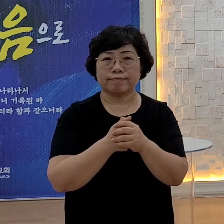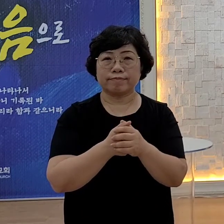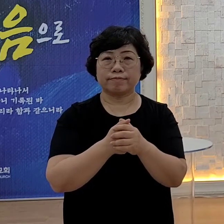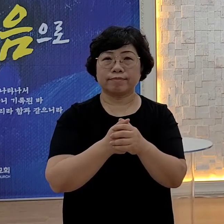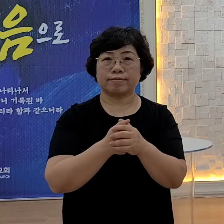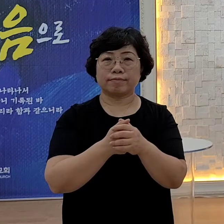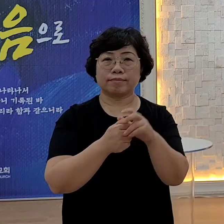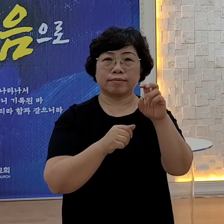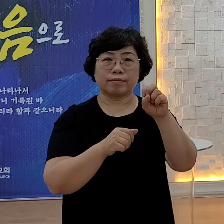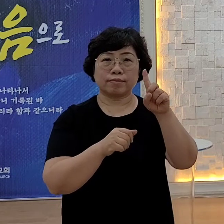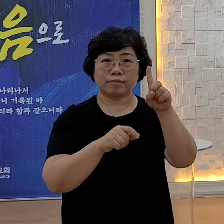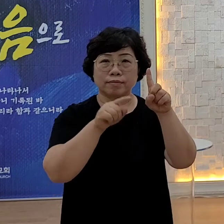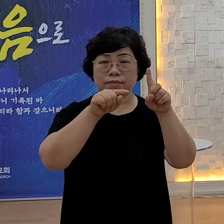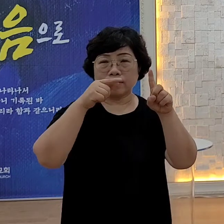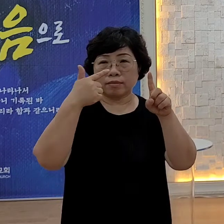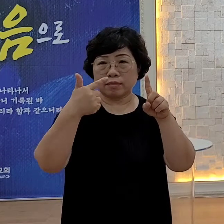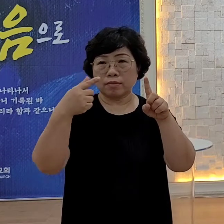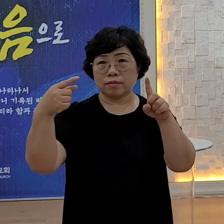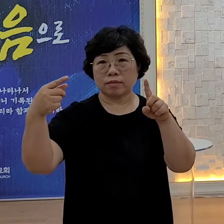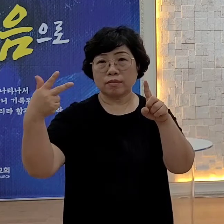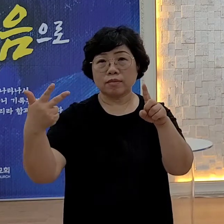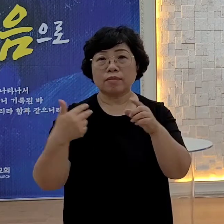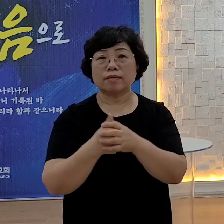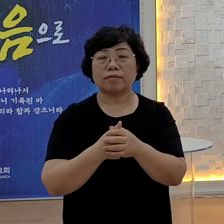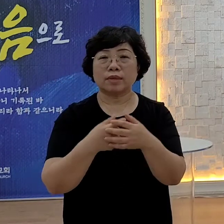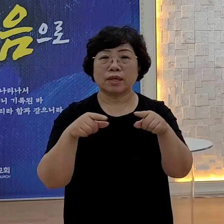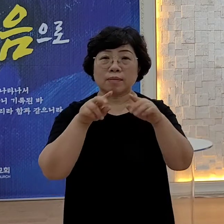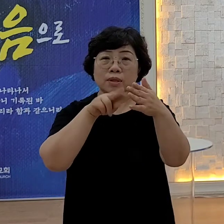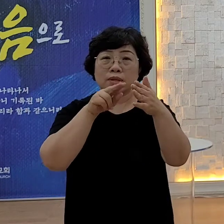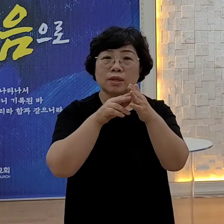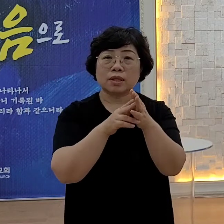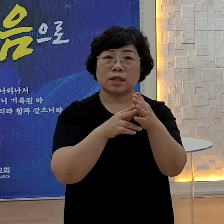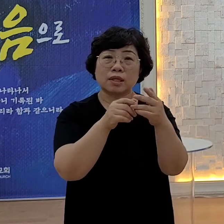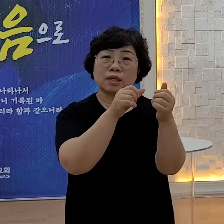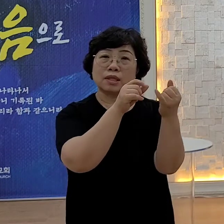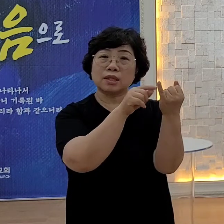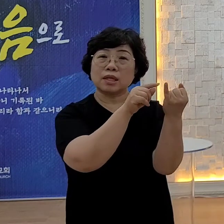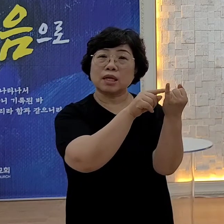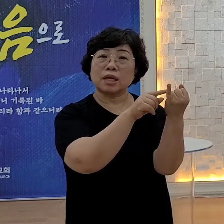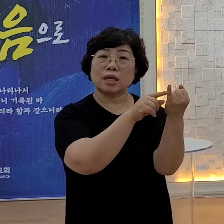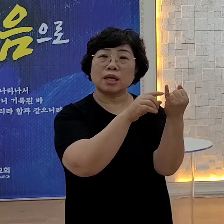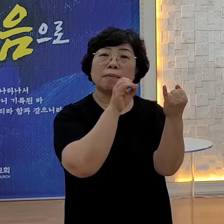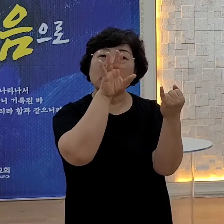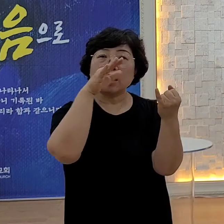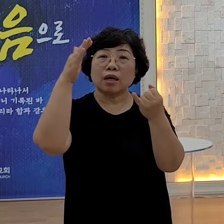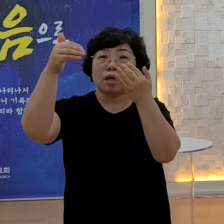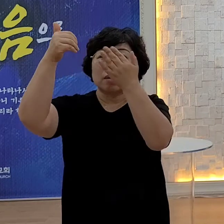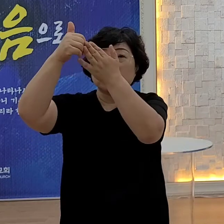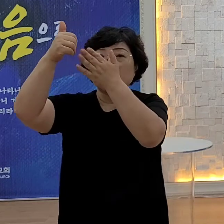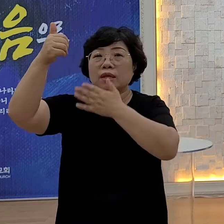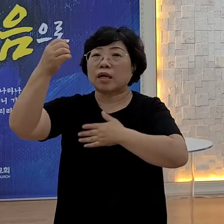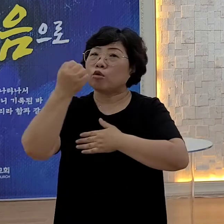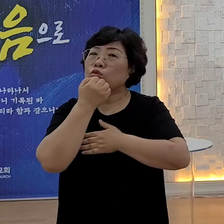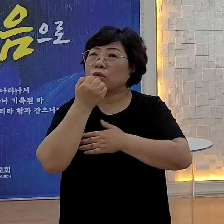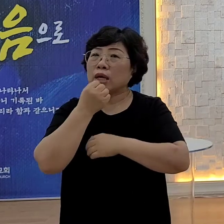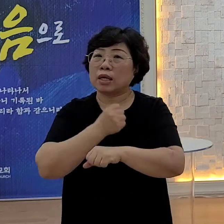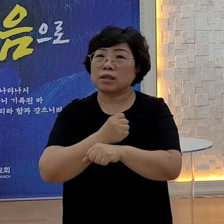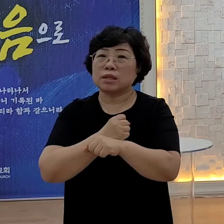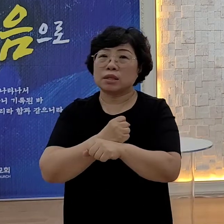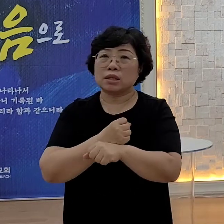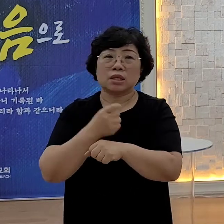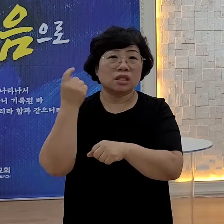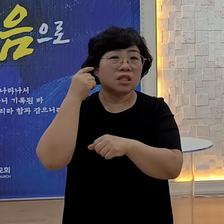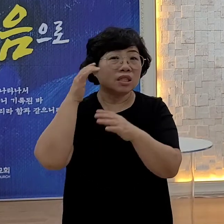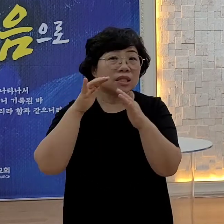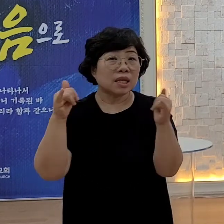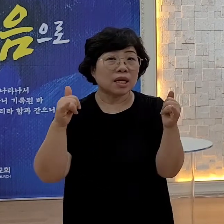창세기 21장 6절 7절입니다. 우리 다 같이 읽습니다. 시작. 사라가 이르되 하나님이 나를 웃게